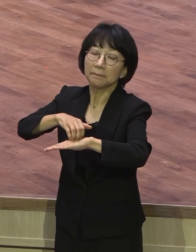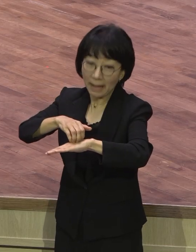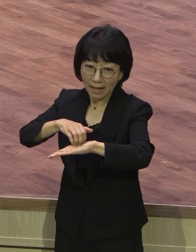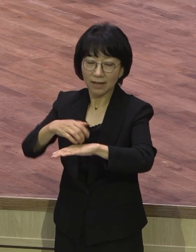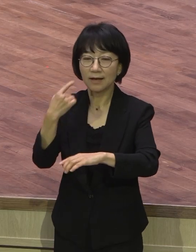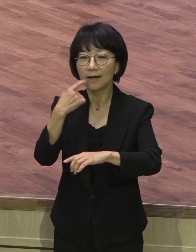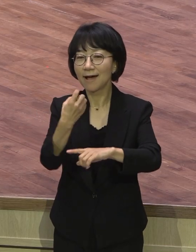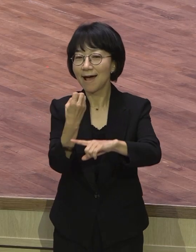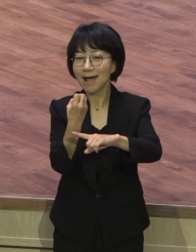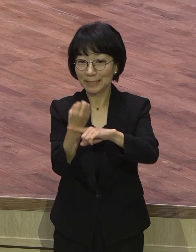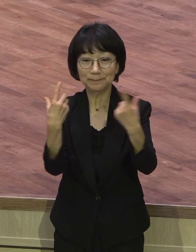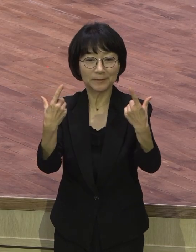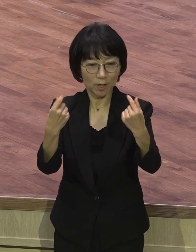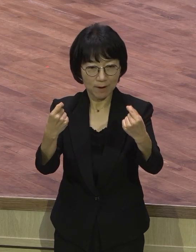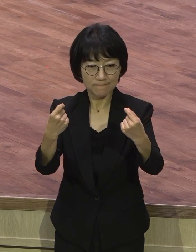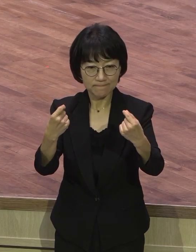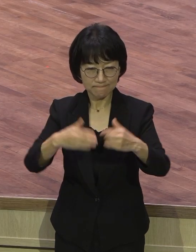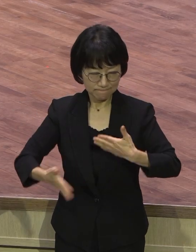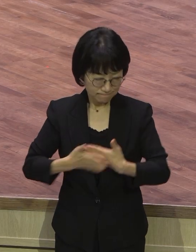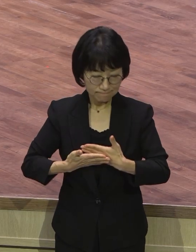같이 되어 나오리라